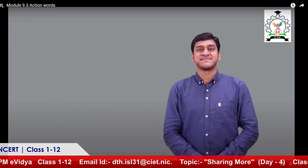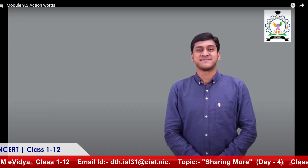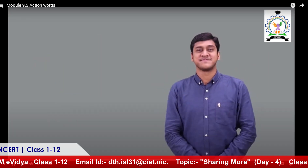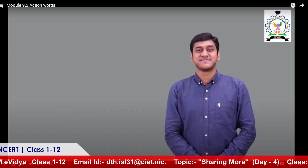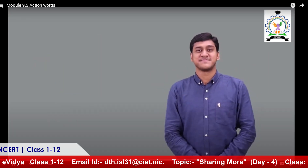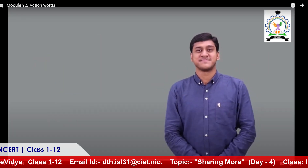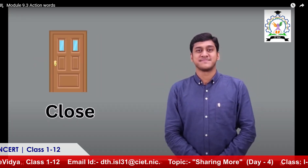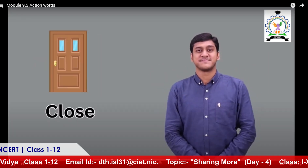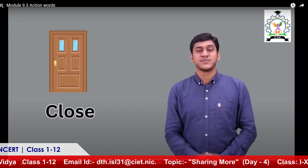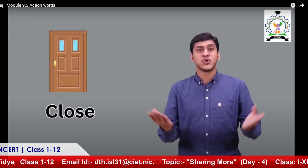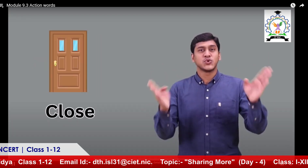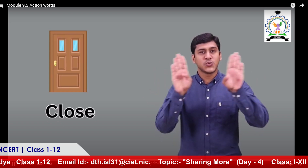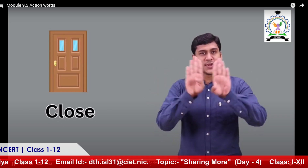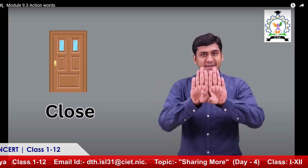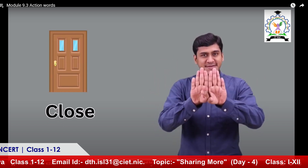खोलना,